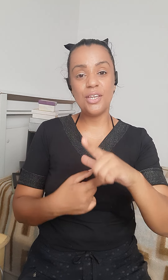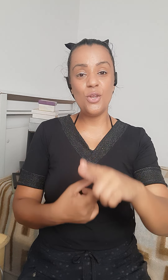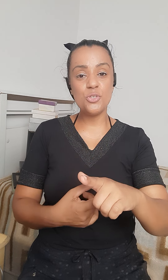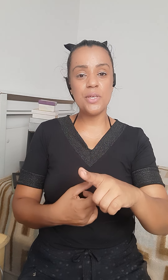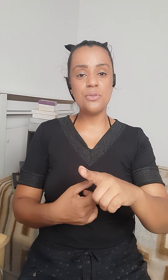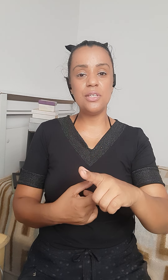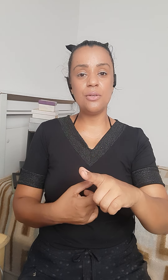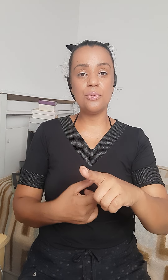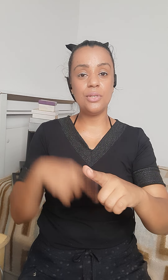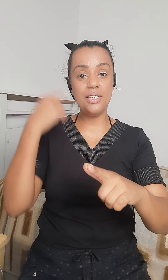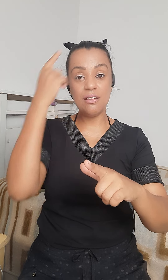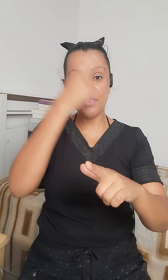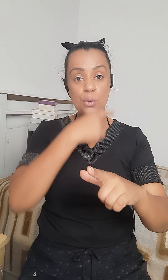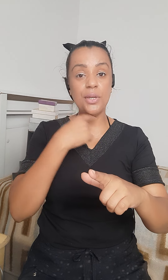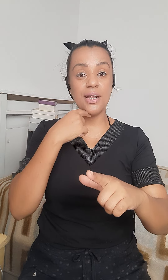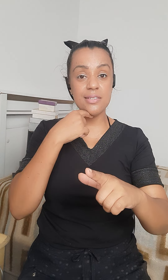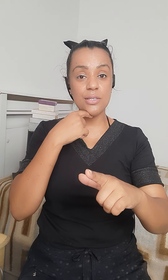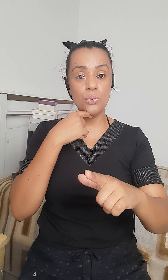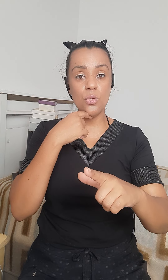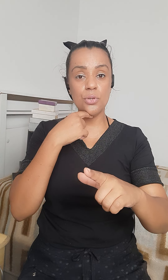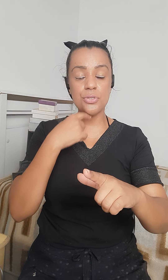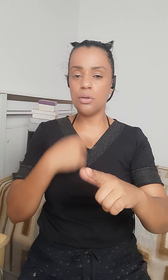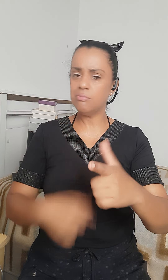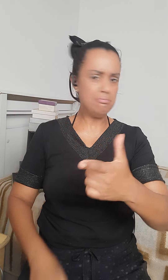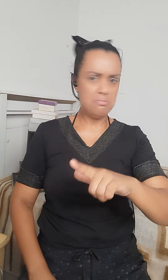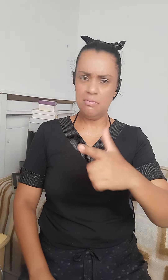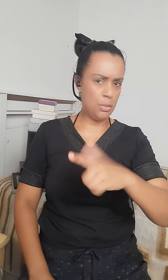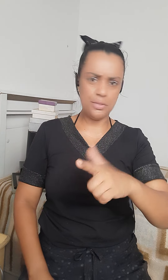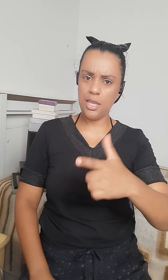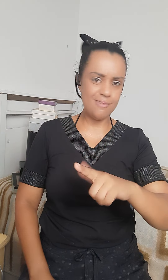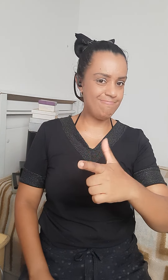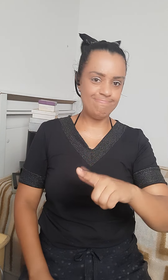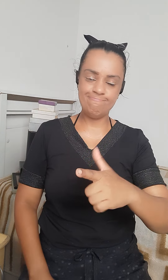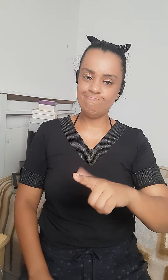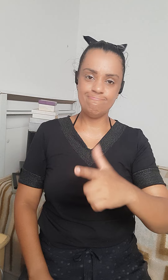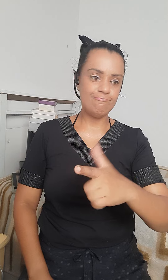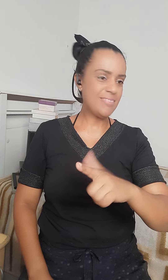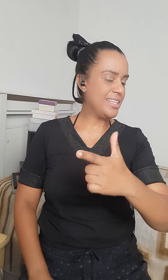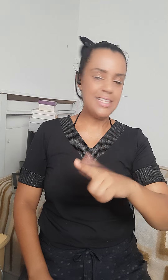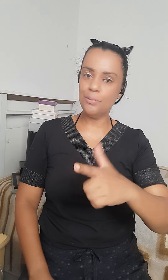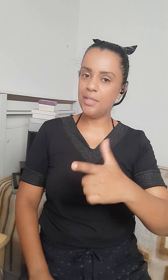no espaço neutro, ainda vem com negação no rosto, ó. Não tenho. Não tenho.